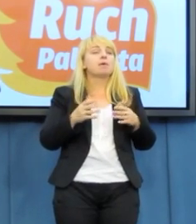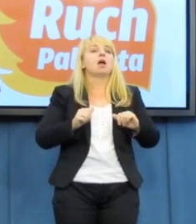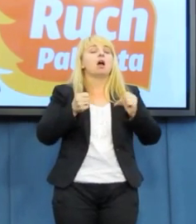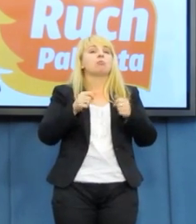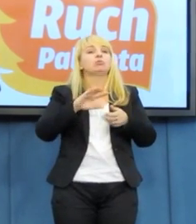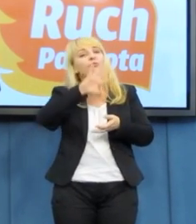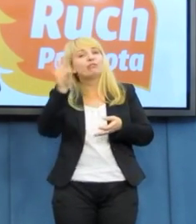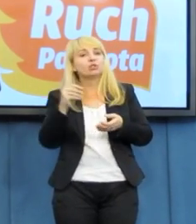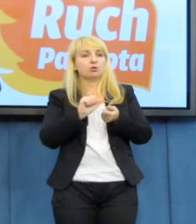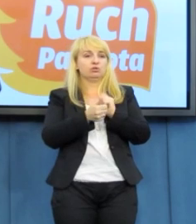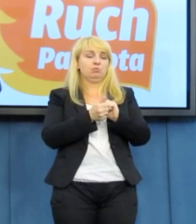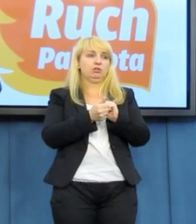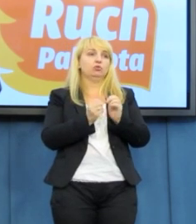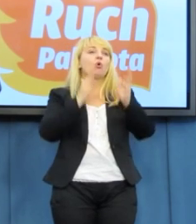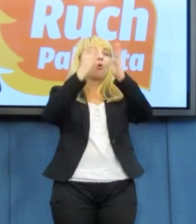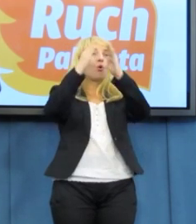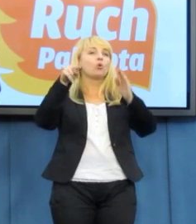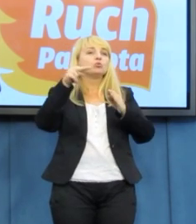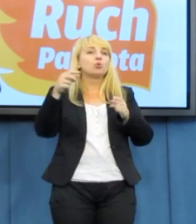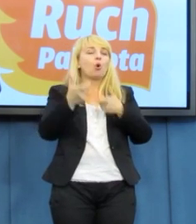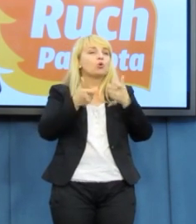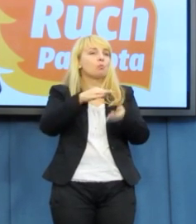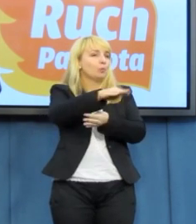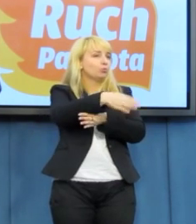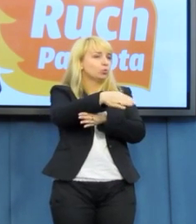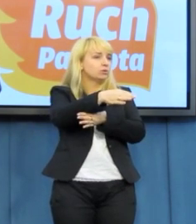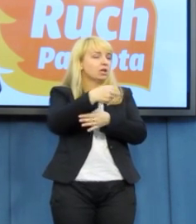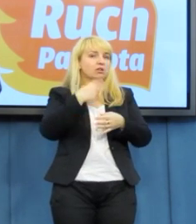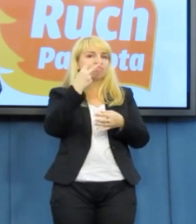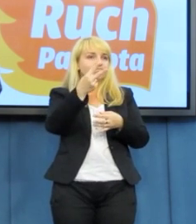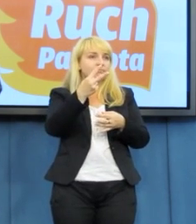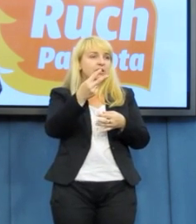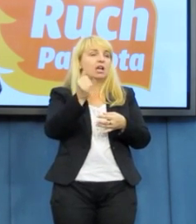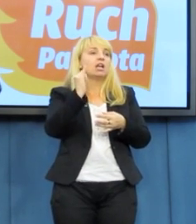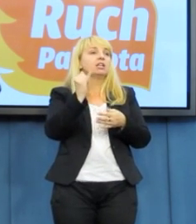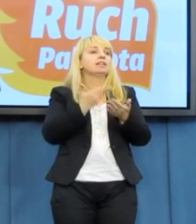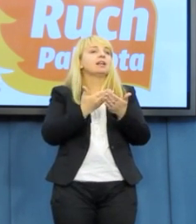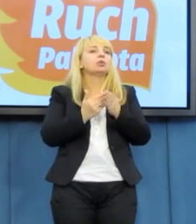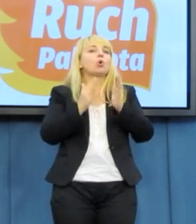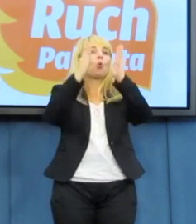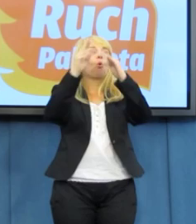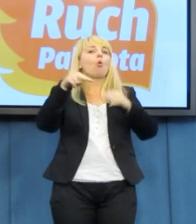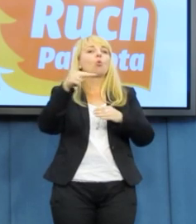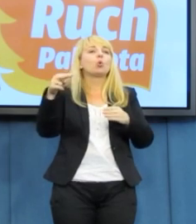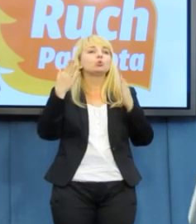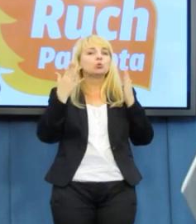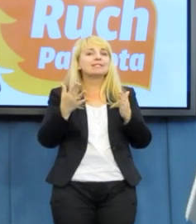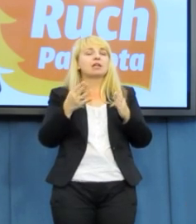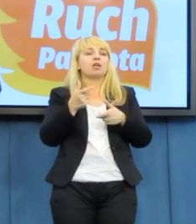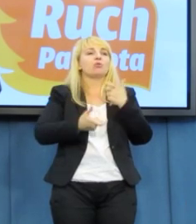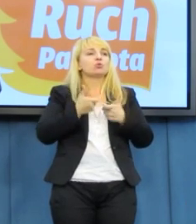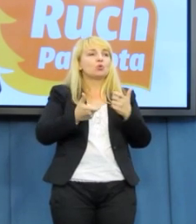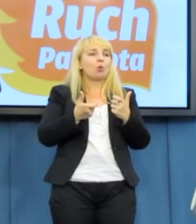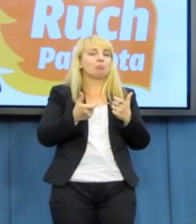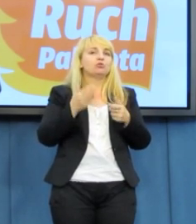że pustoszeją kościoły i kościół instytucjonalny chce się okopać w strukturach państwa, zapewnić sobie